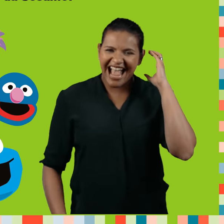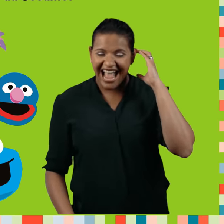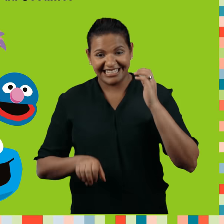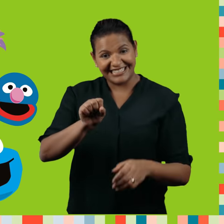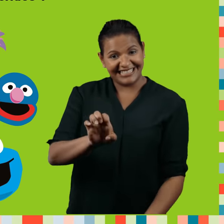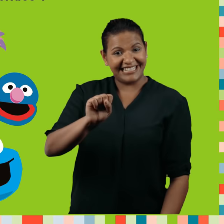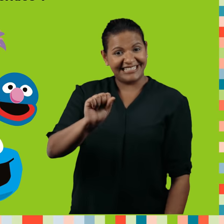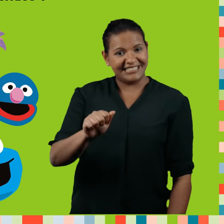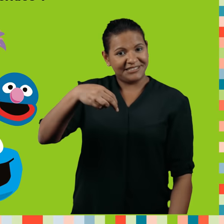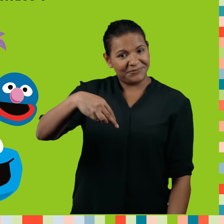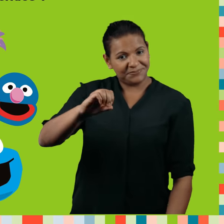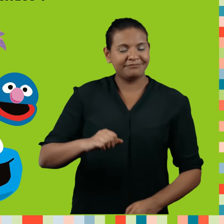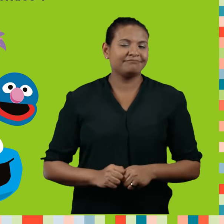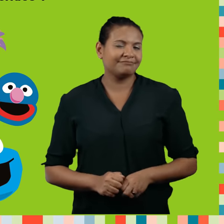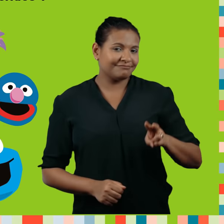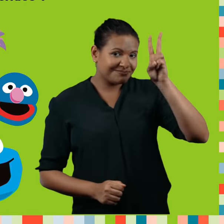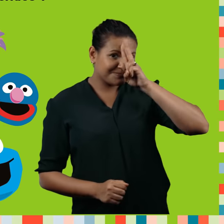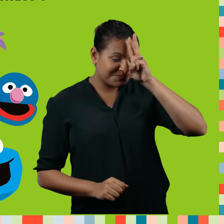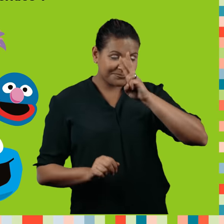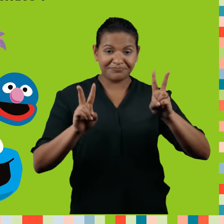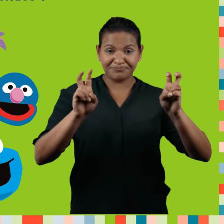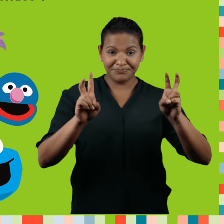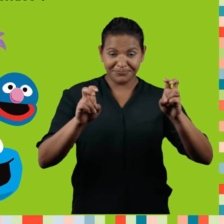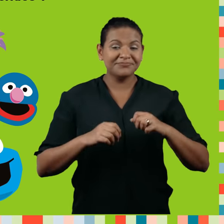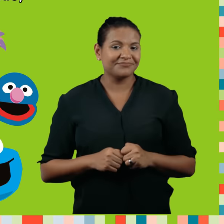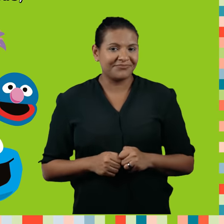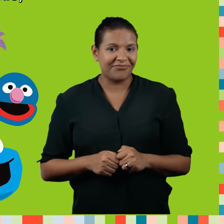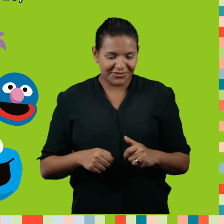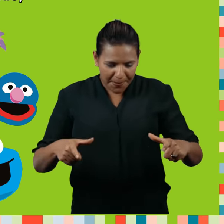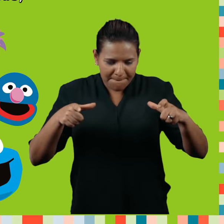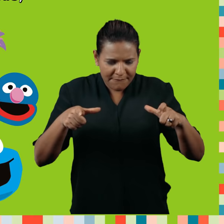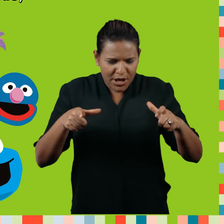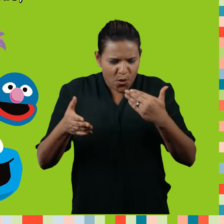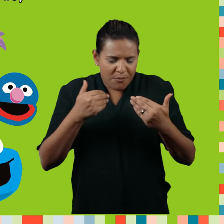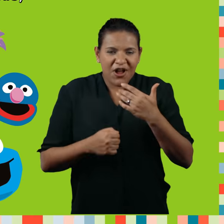Sésamo. História de hoje, Pratos Coloridos.